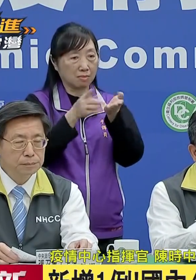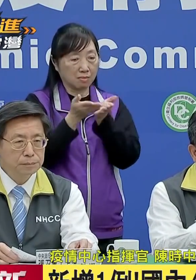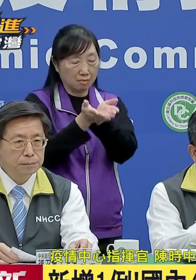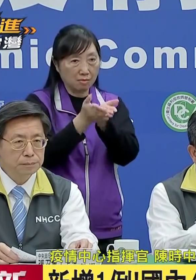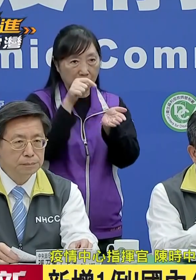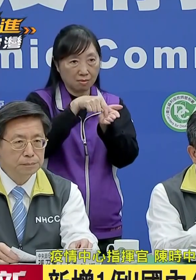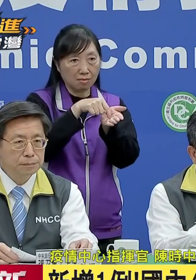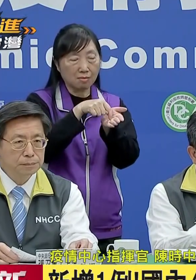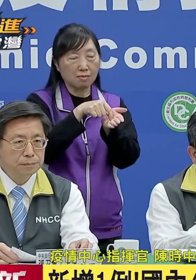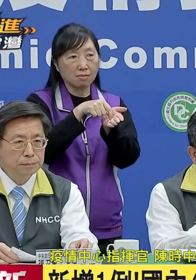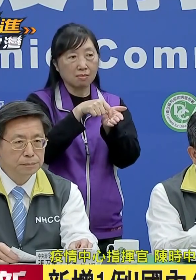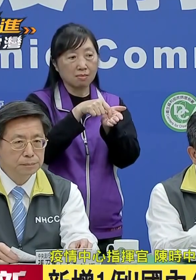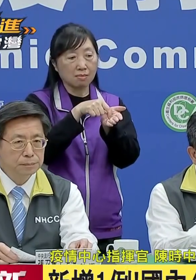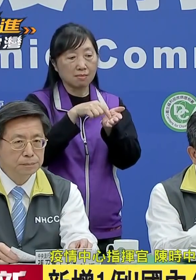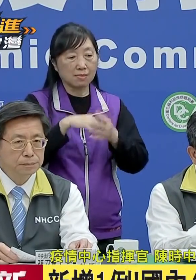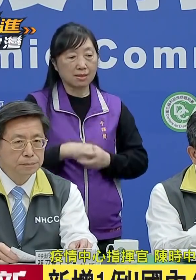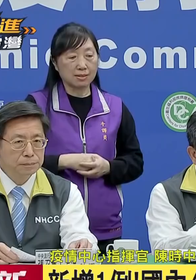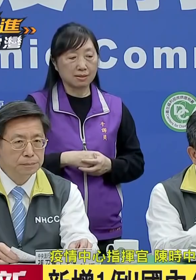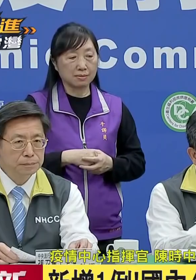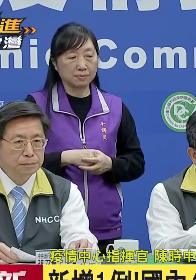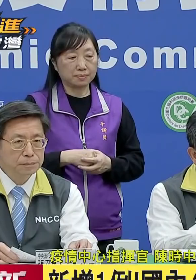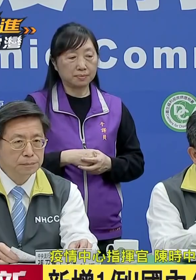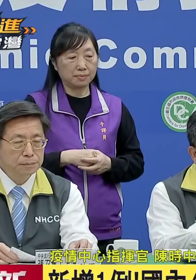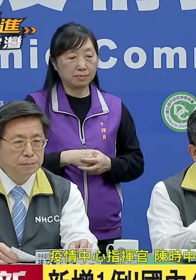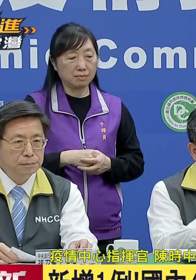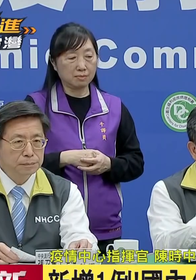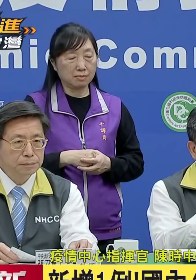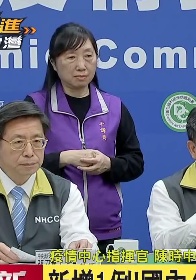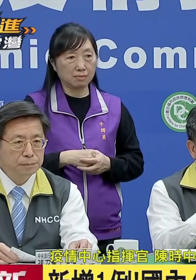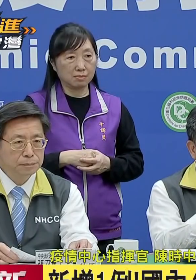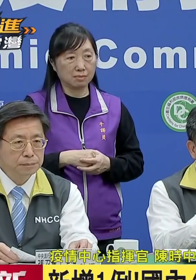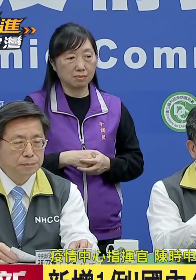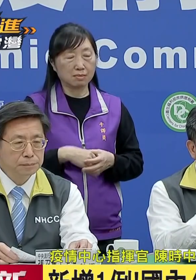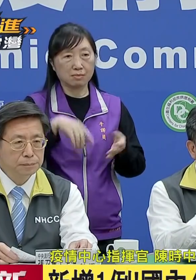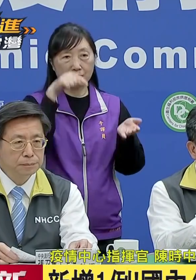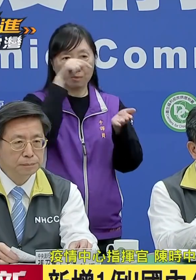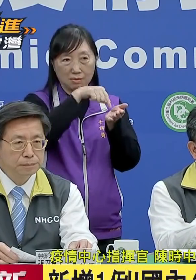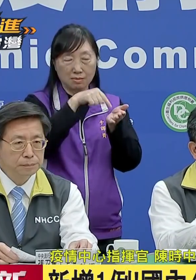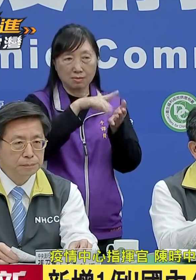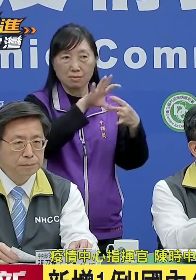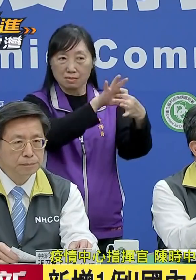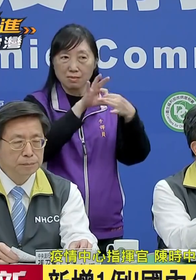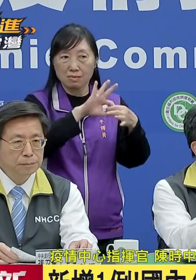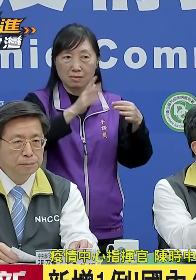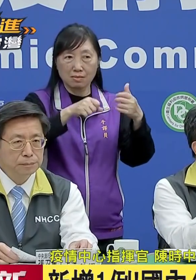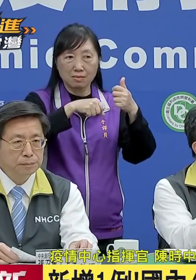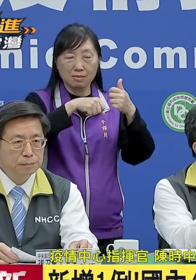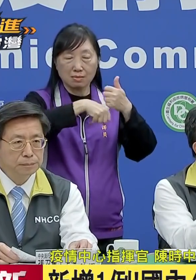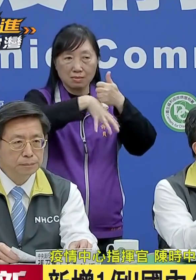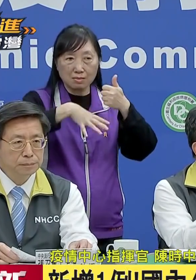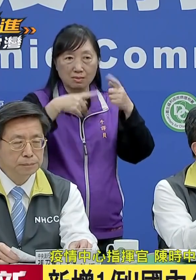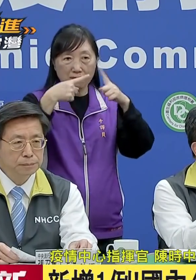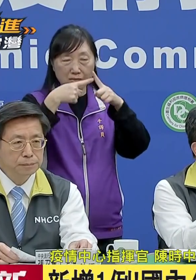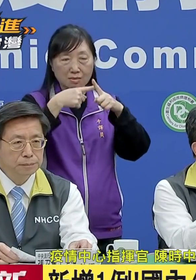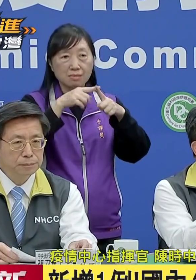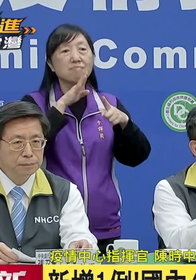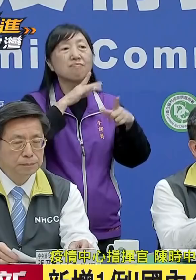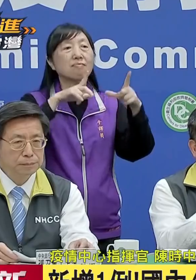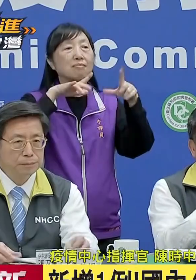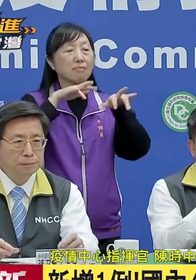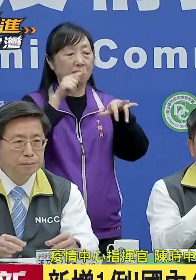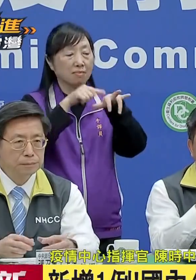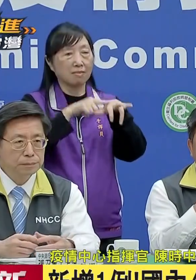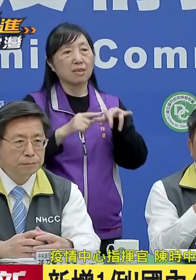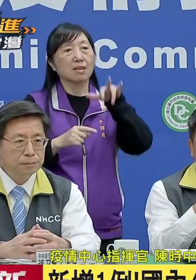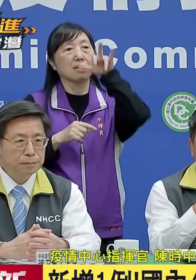确诊是，好，被确钻石公主号的相关的人员哈，那要去回以色